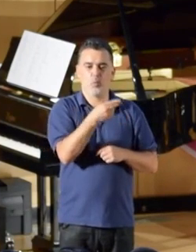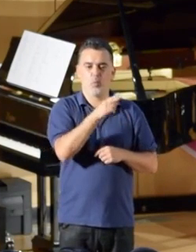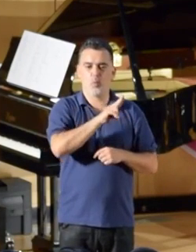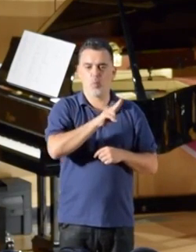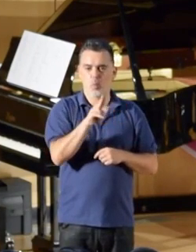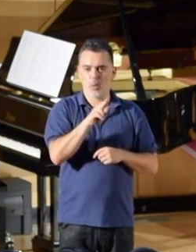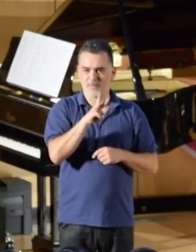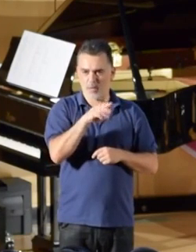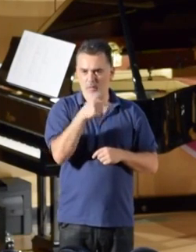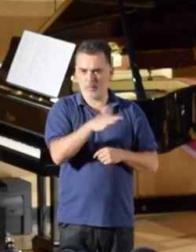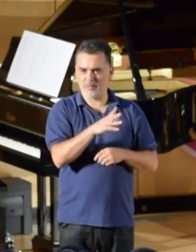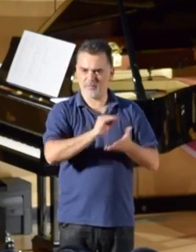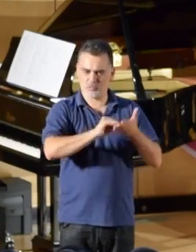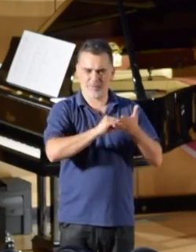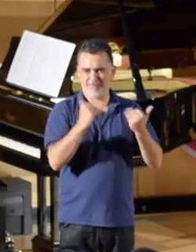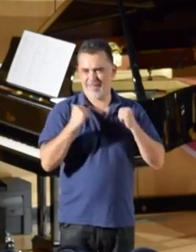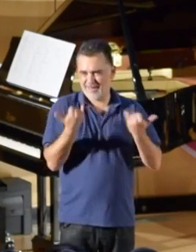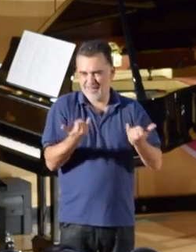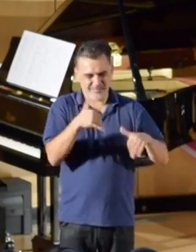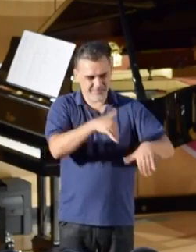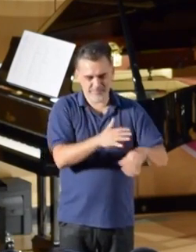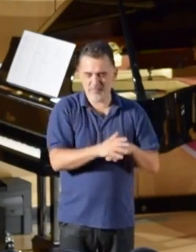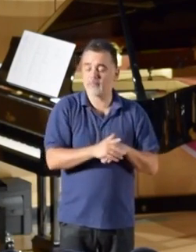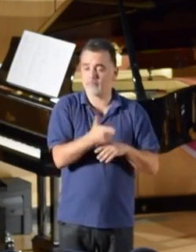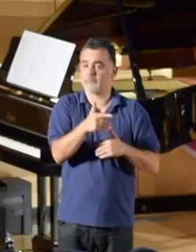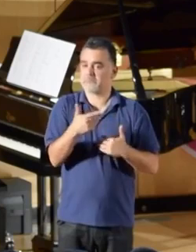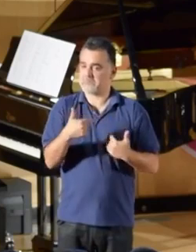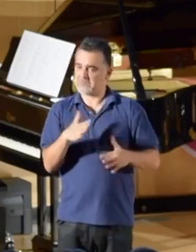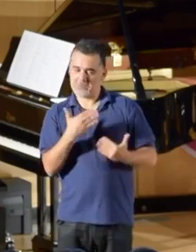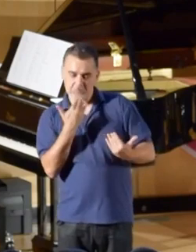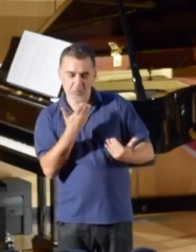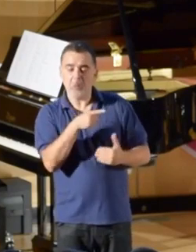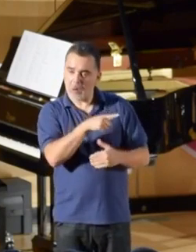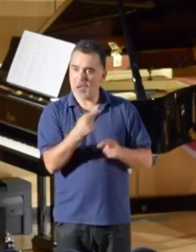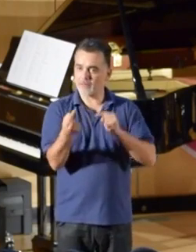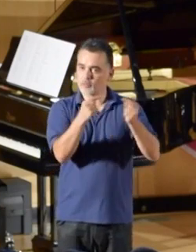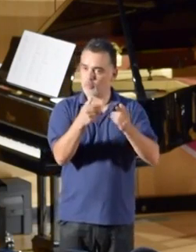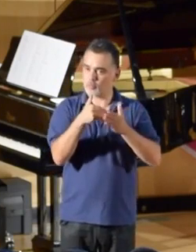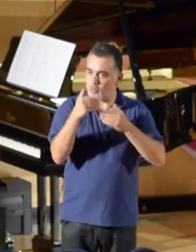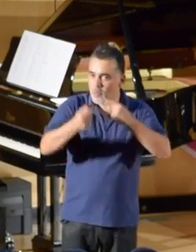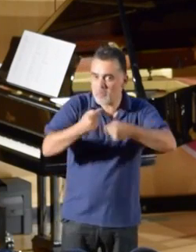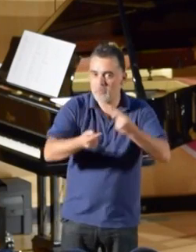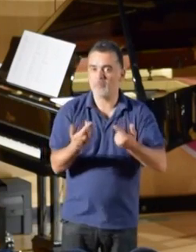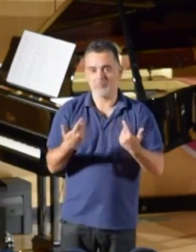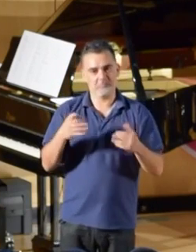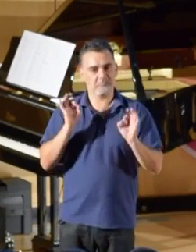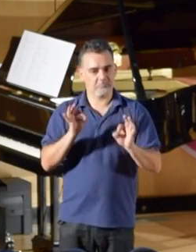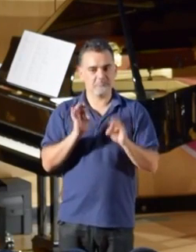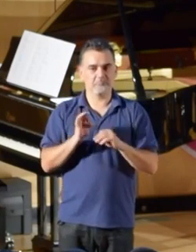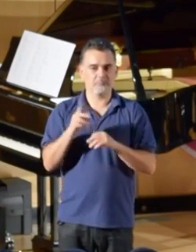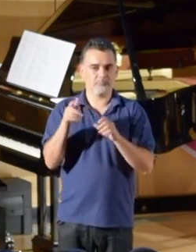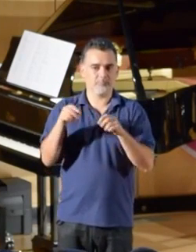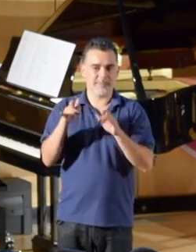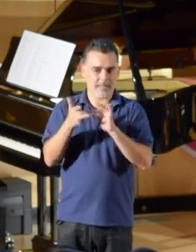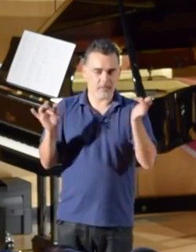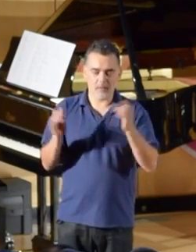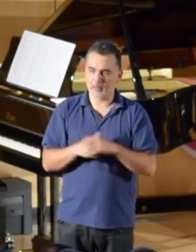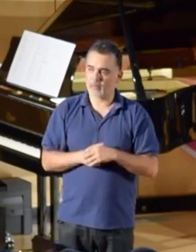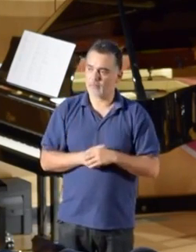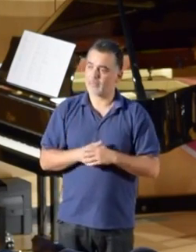da ist, aber also wir haben das auch sehr begrüßt, dass diese Diskussion angestoßen wurde. Ich möchte das